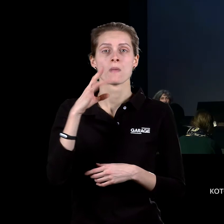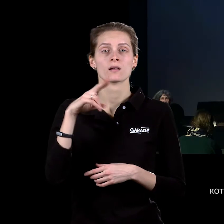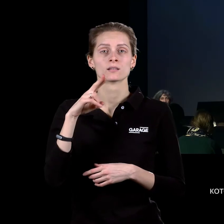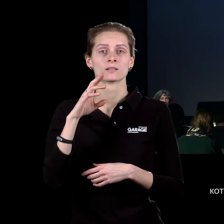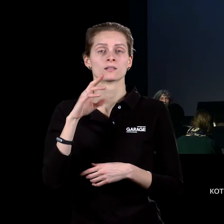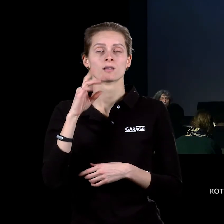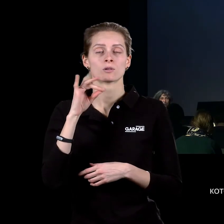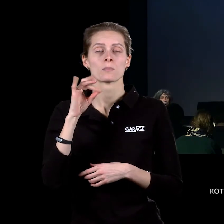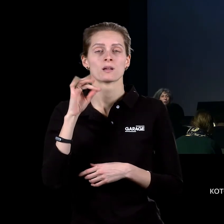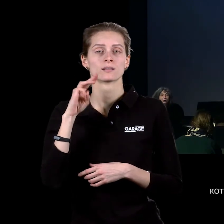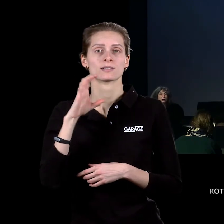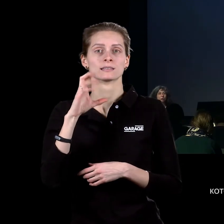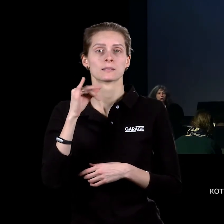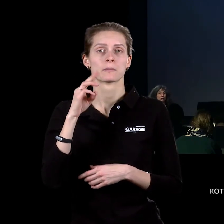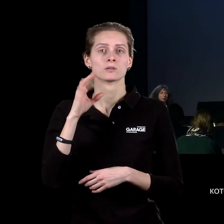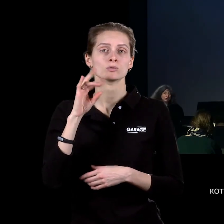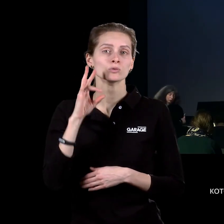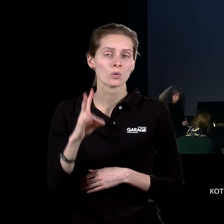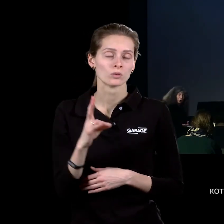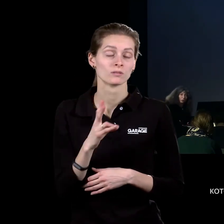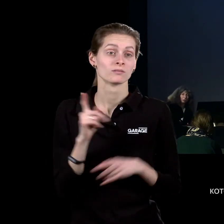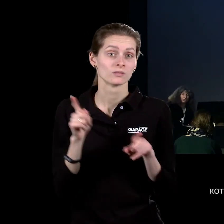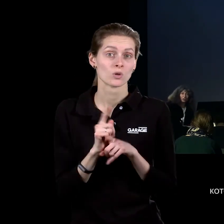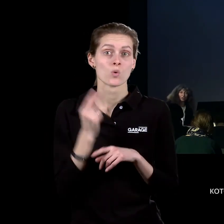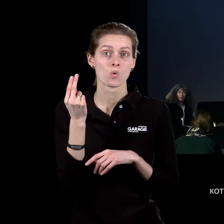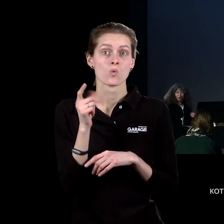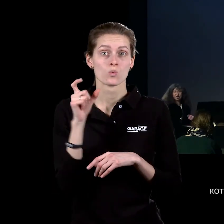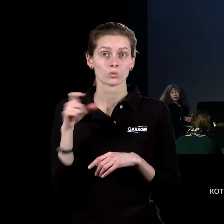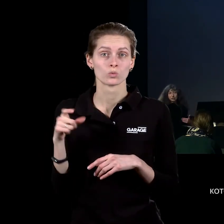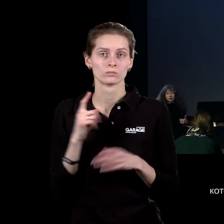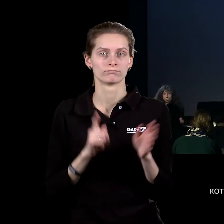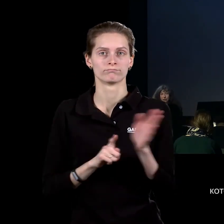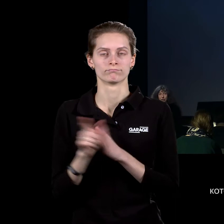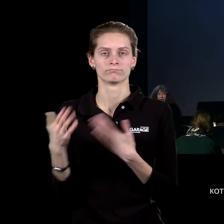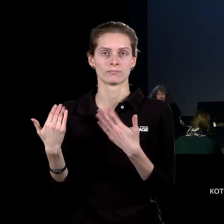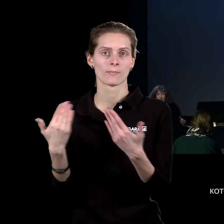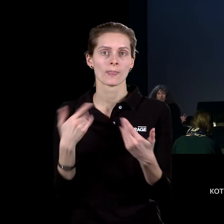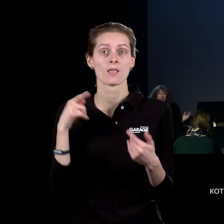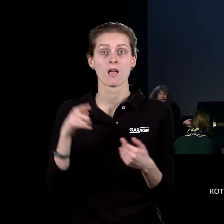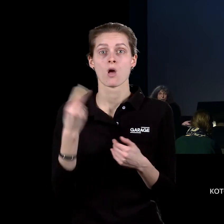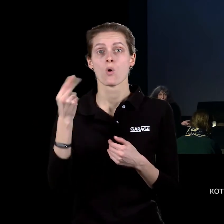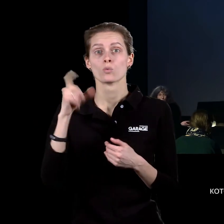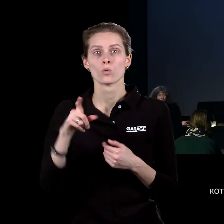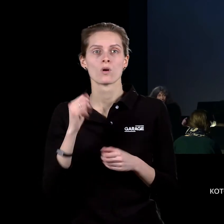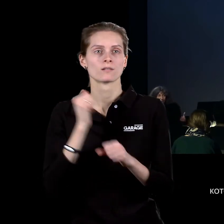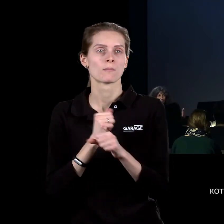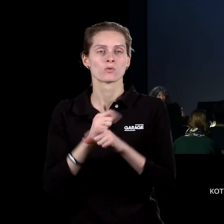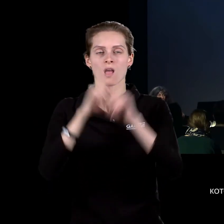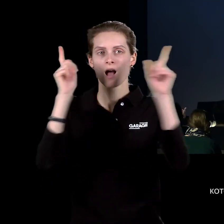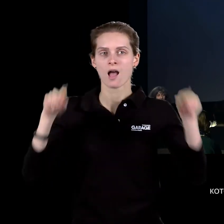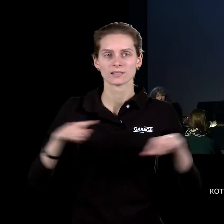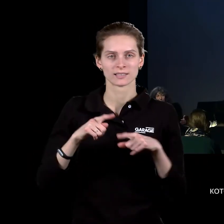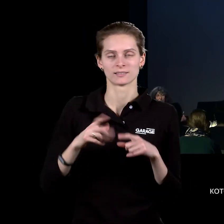художники, с которыми она начинает общаться, художники, которые тоже работают не картинами, да, и не скульптурами,